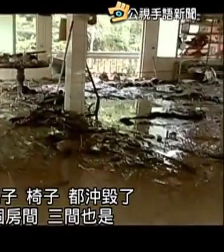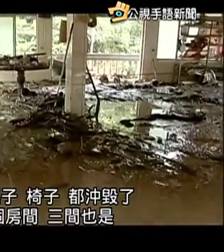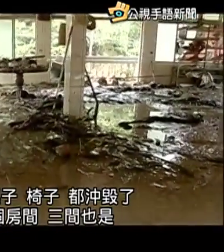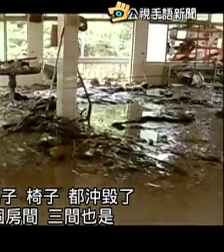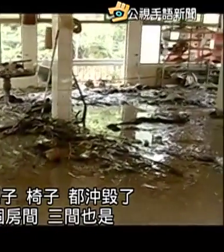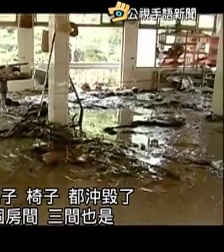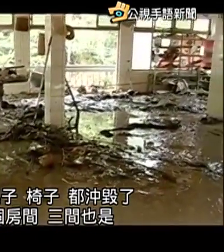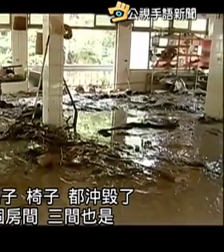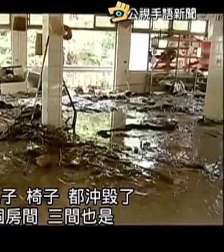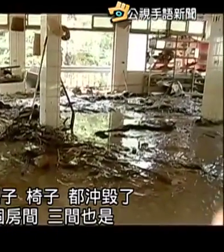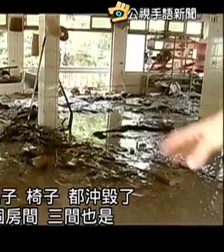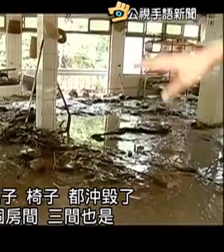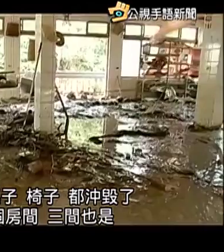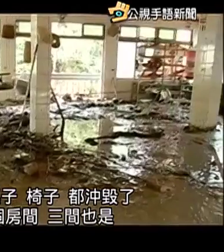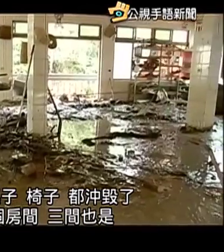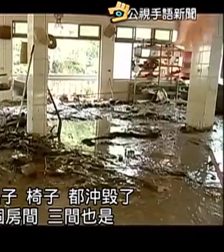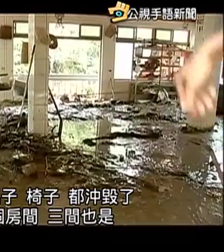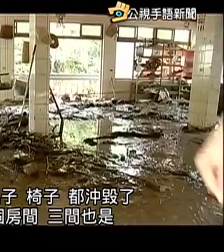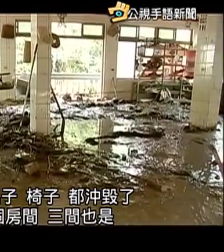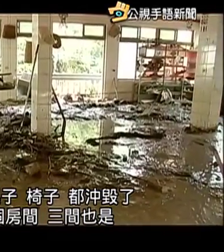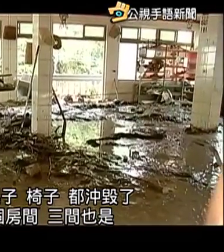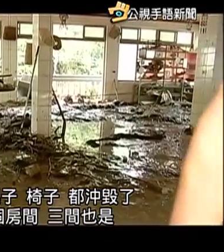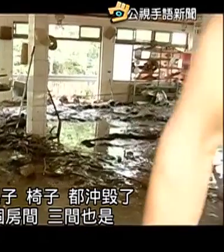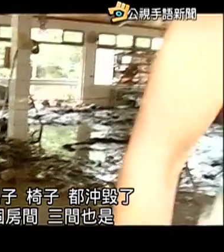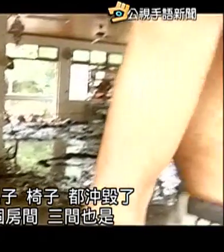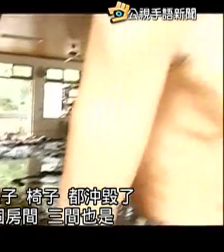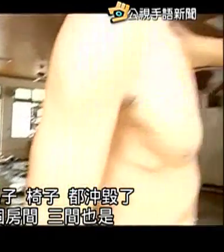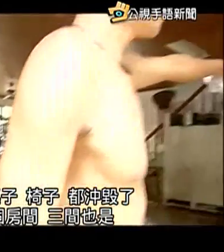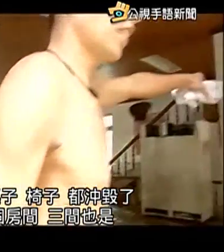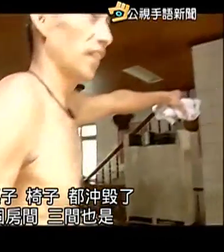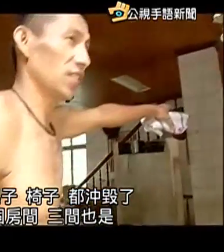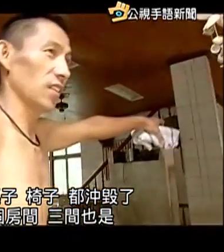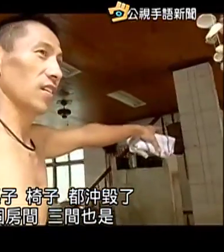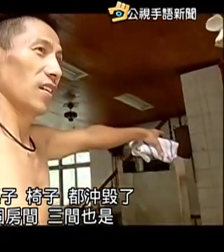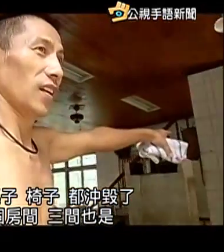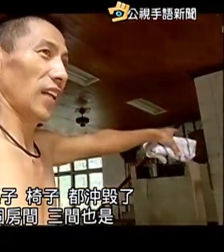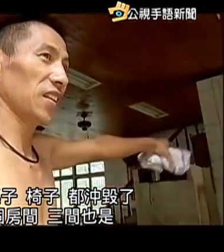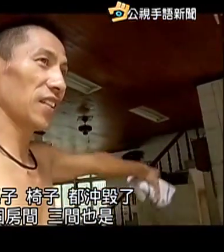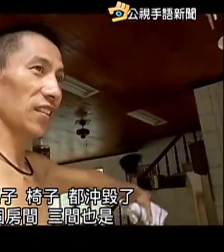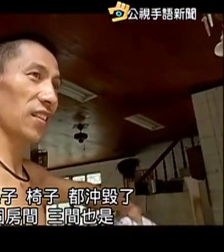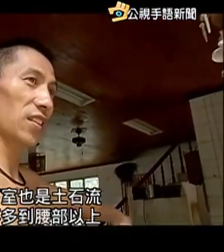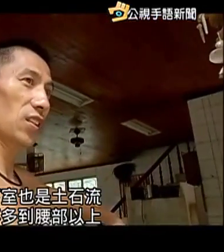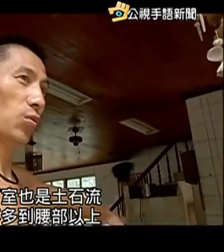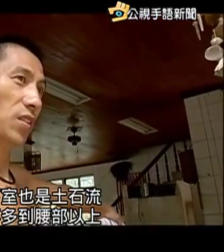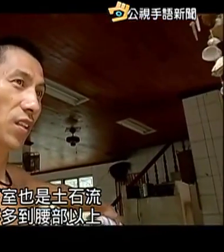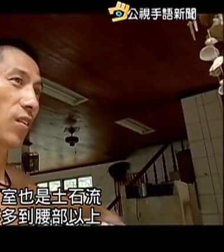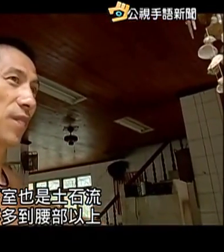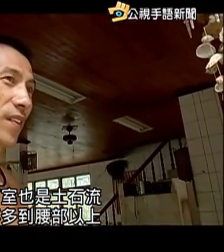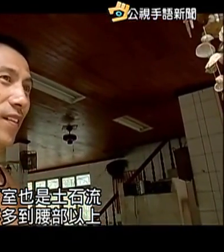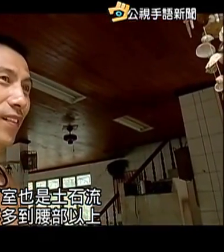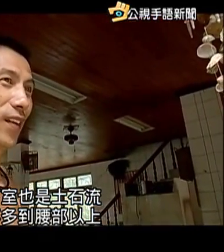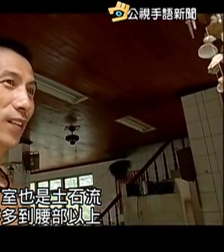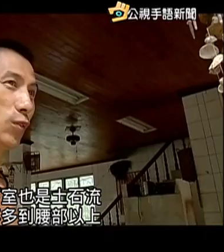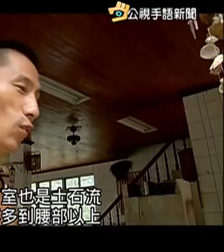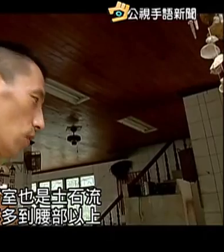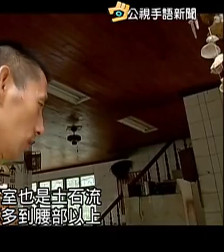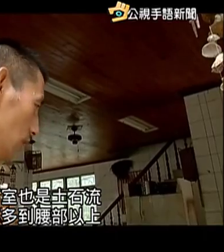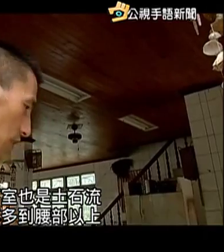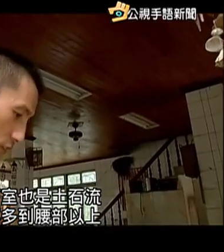对，那个对都冲毁了，然后连房间那个三间也是，那地下室也是土石流，对，它都